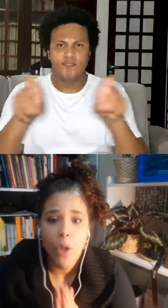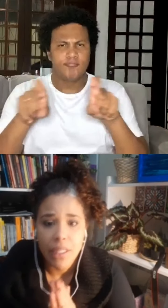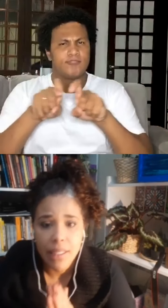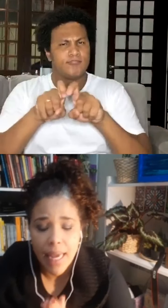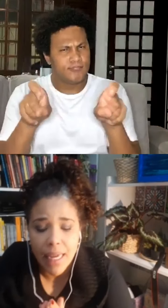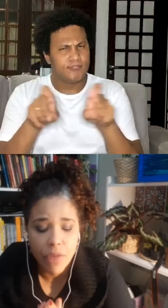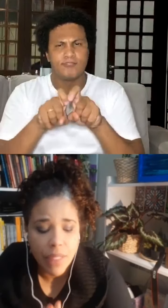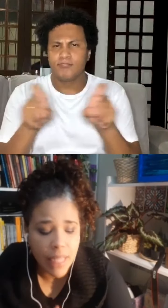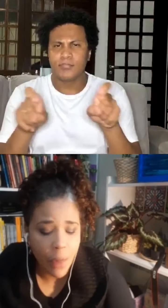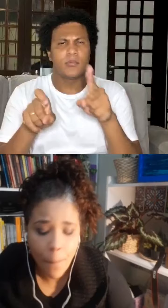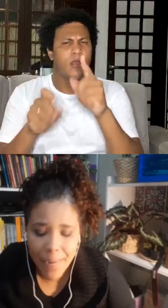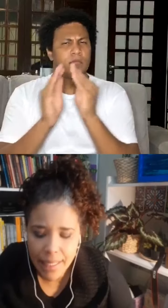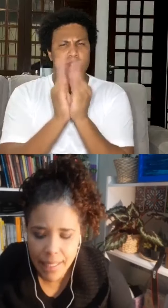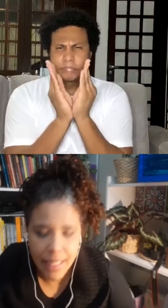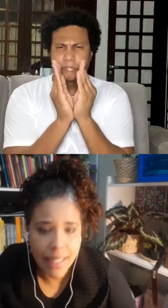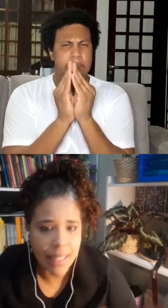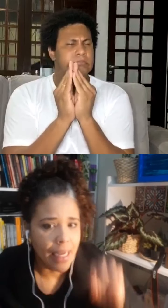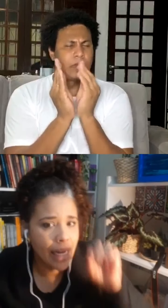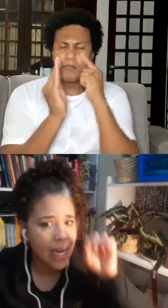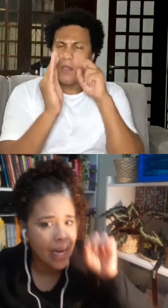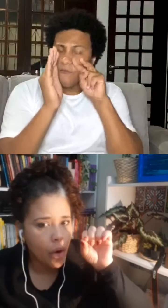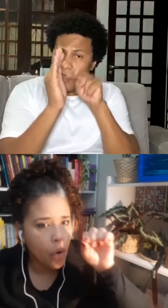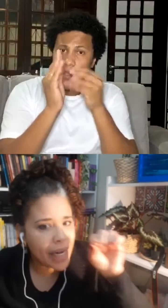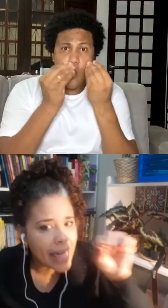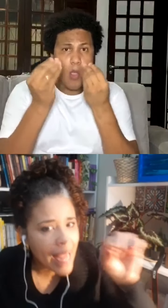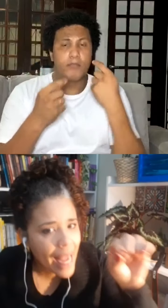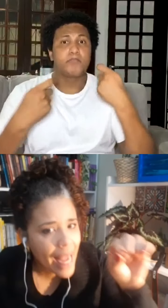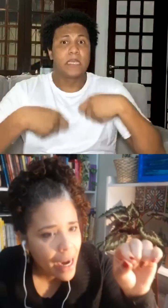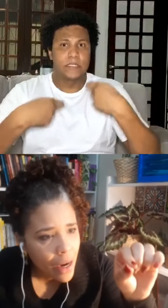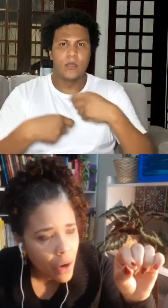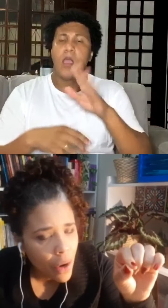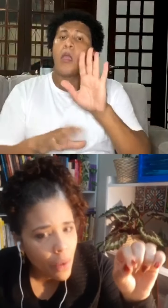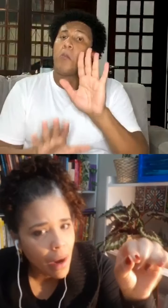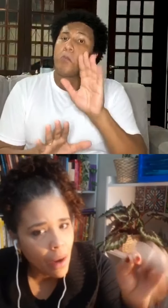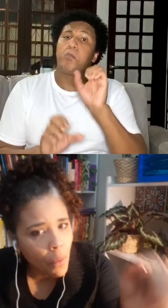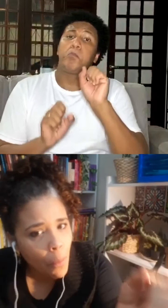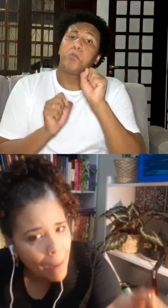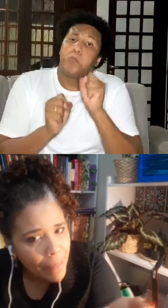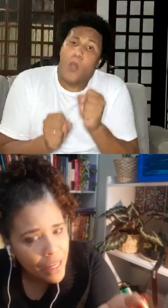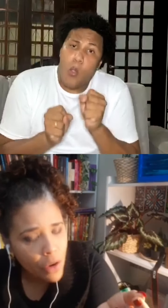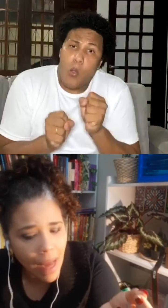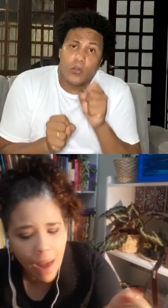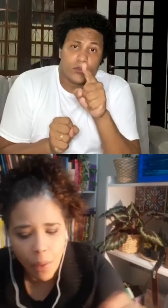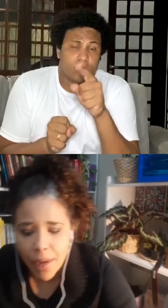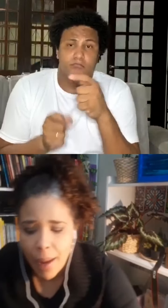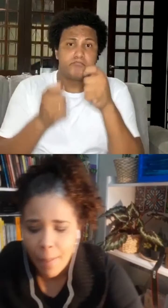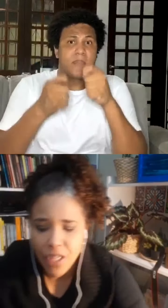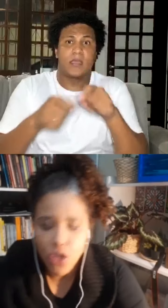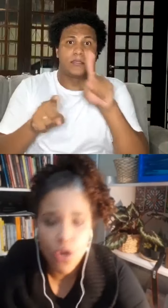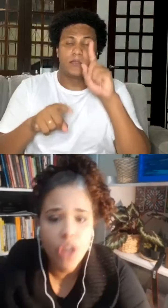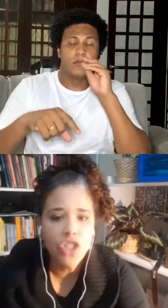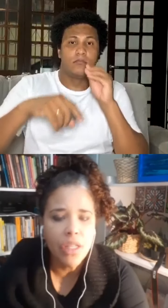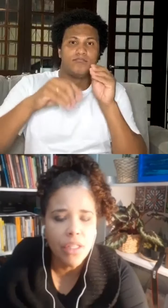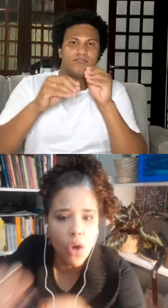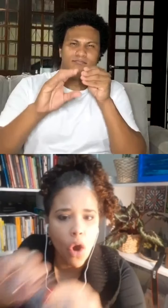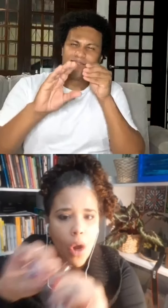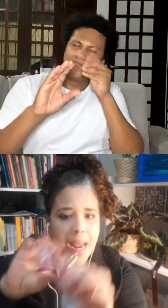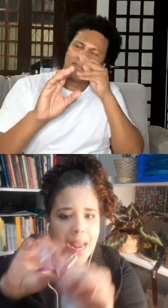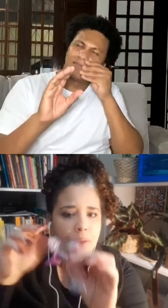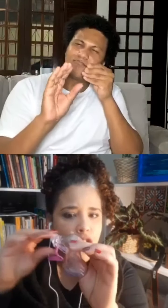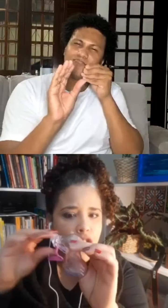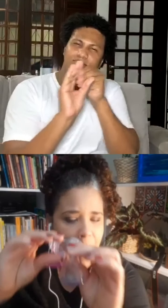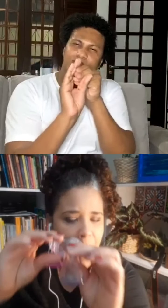Pode ser que você não precise colher o Papa Nicolau, mas só de